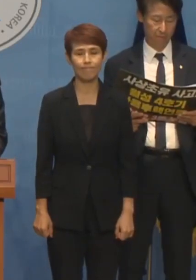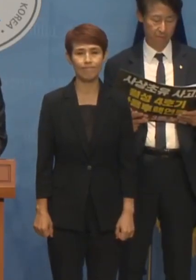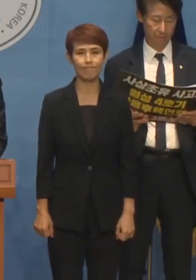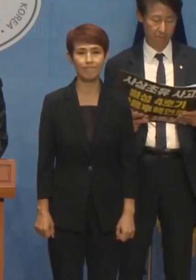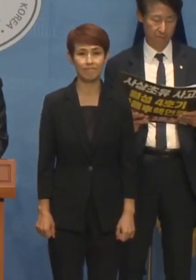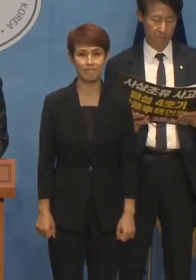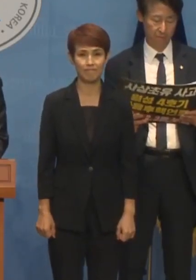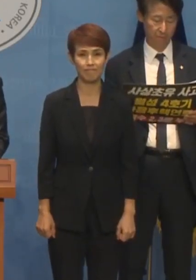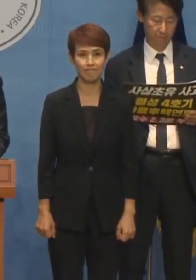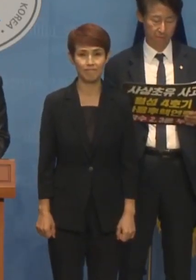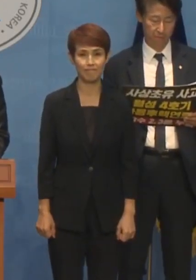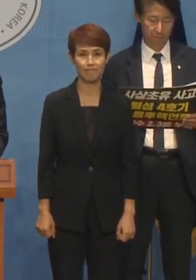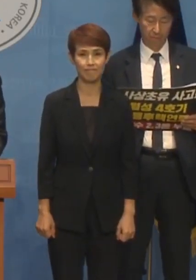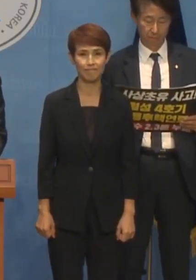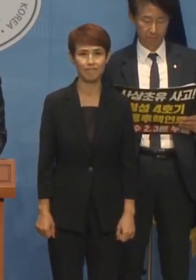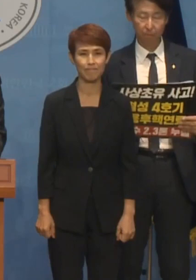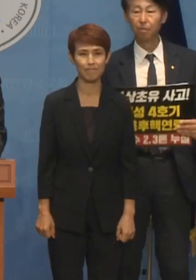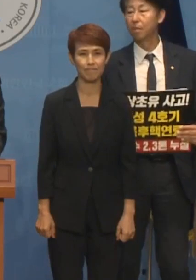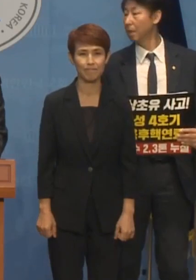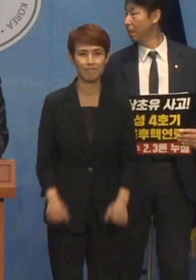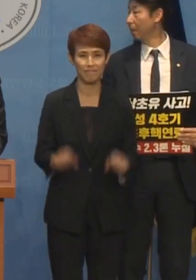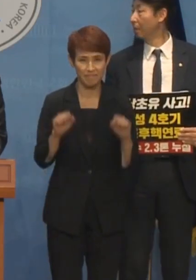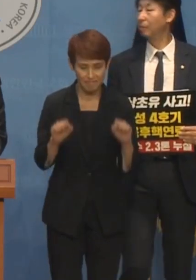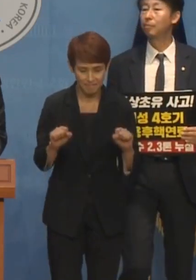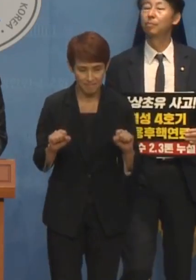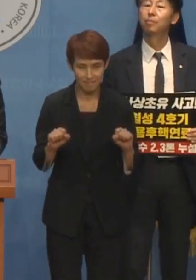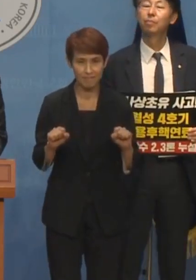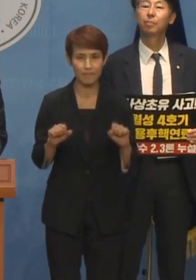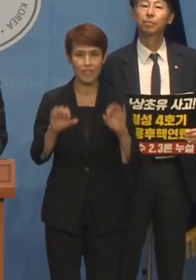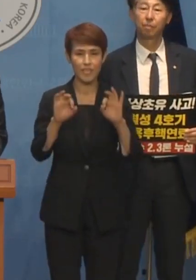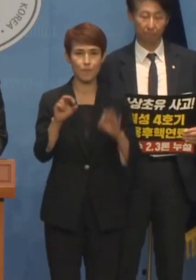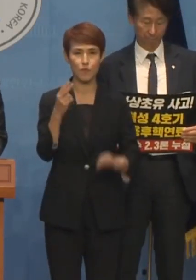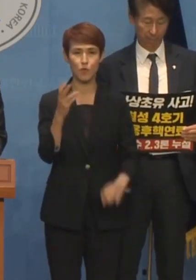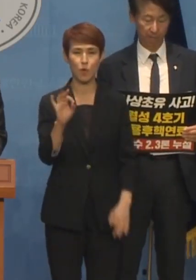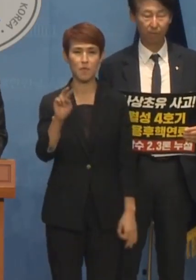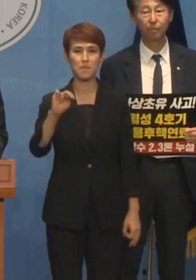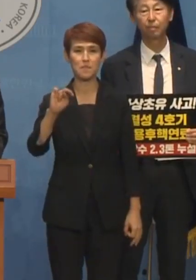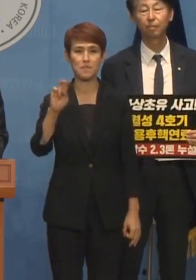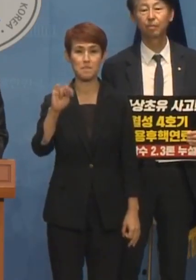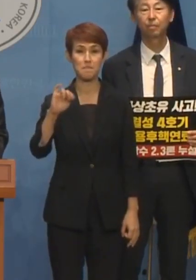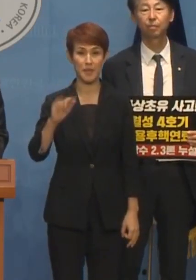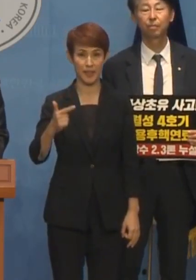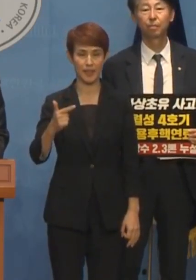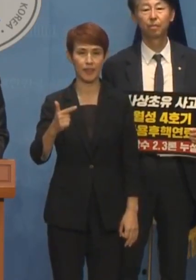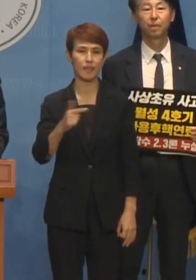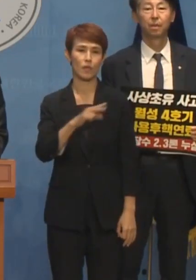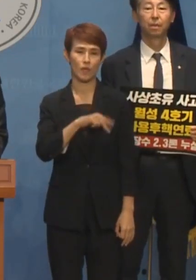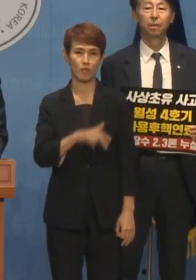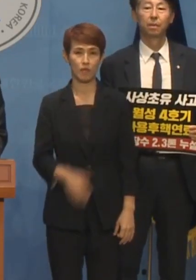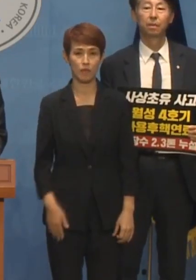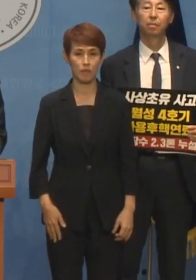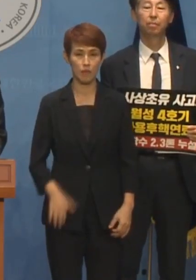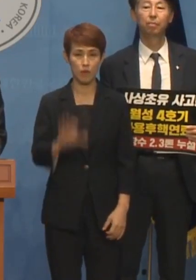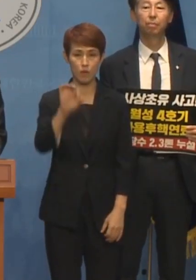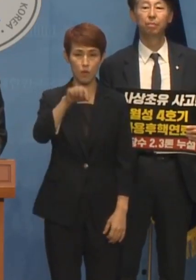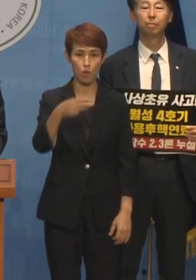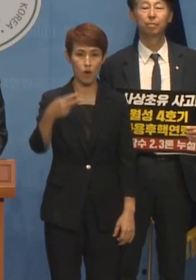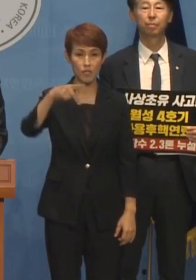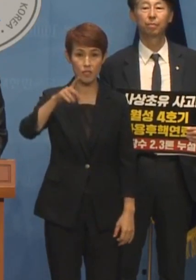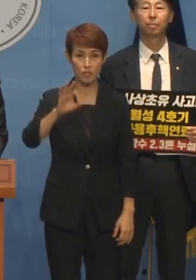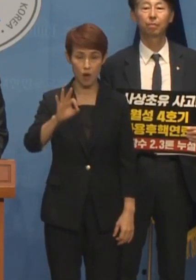네, 그럼 기자회견 시작하겠습니다. 안녕하십니까, 김용민 의원입니다. 지금부터 월성원전